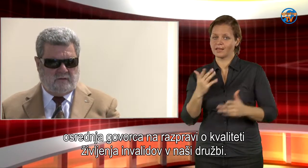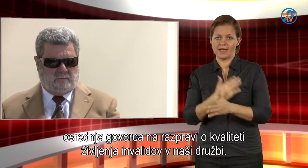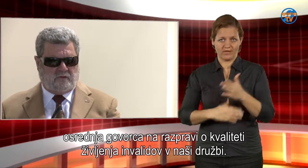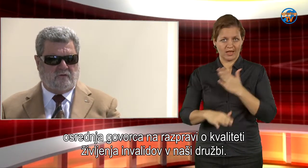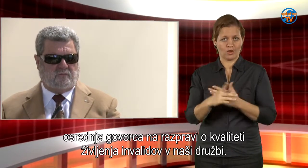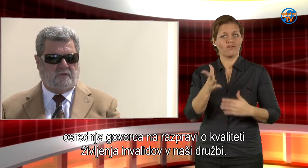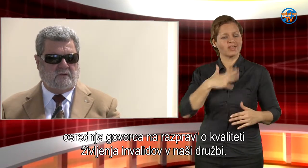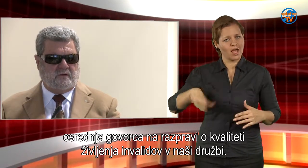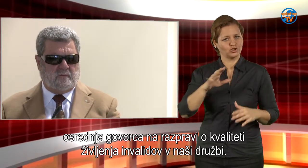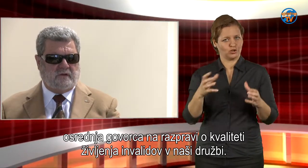družbi.